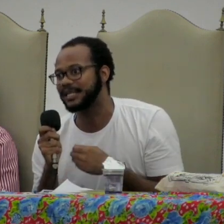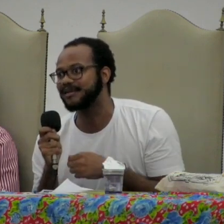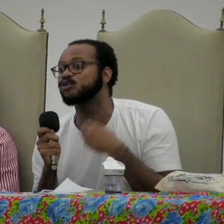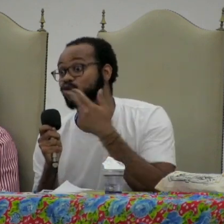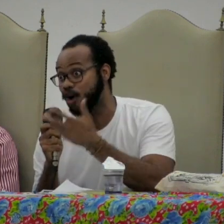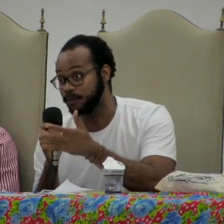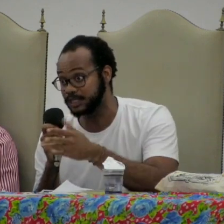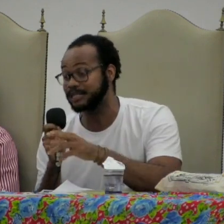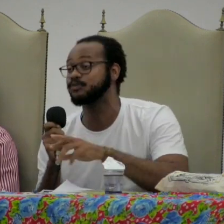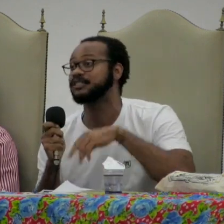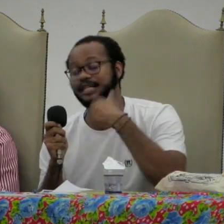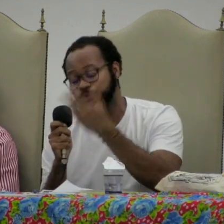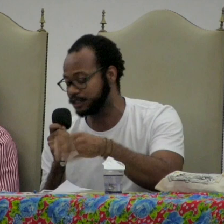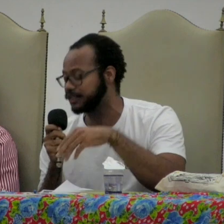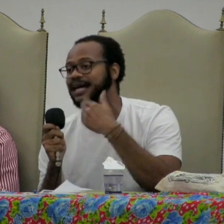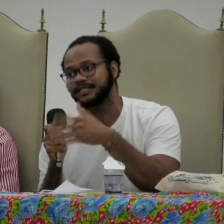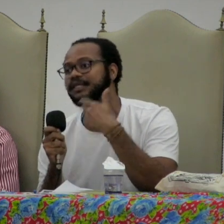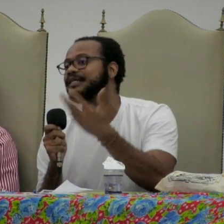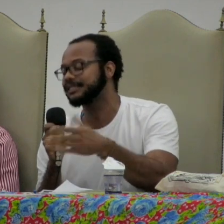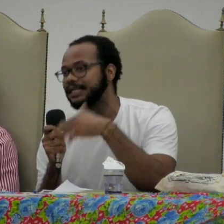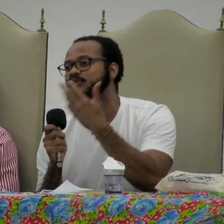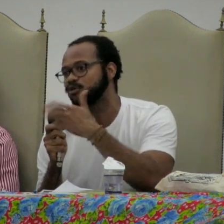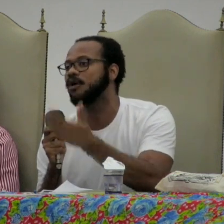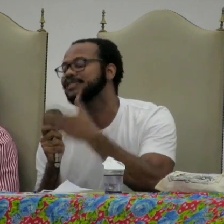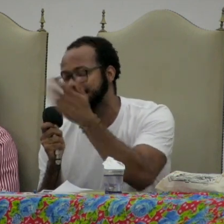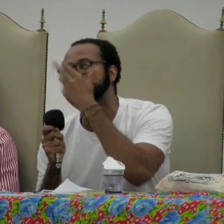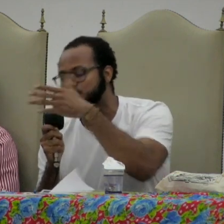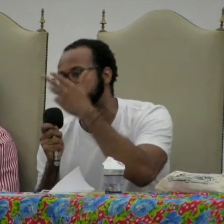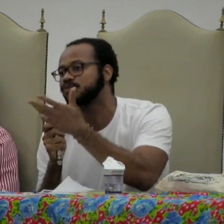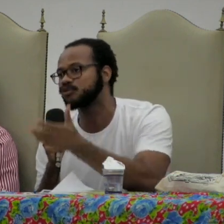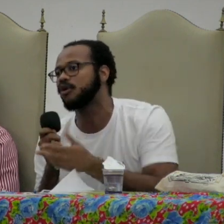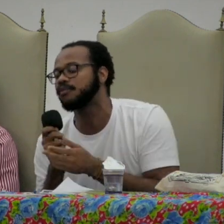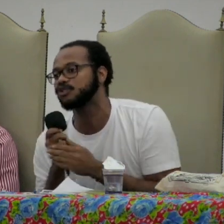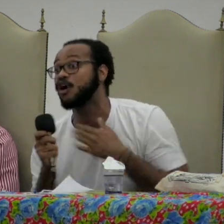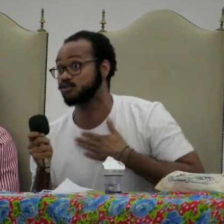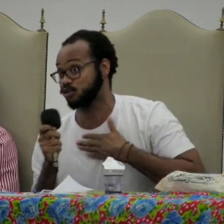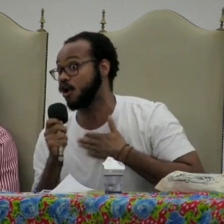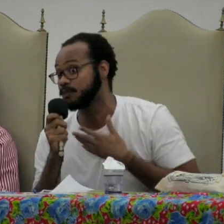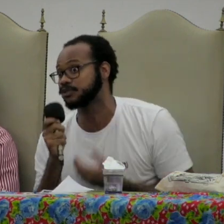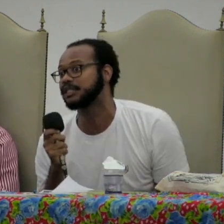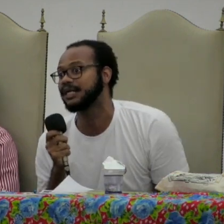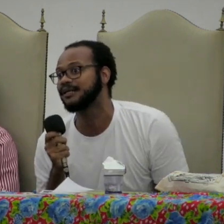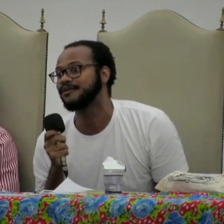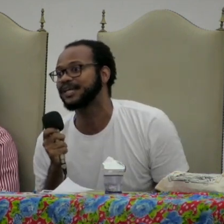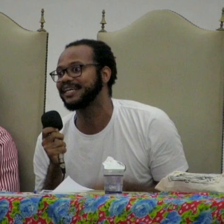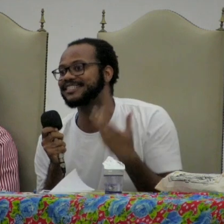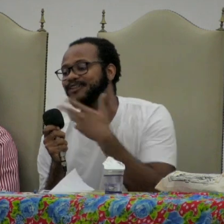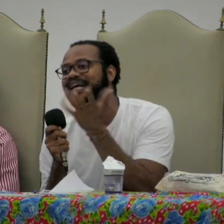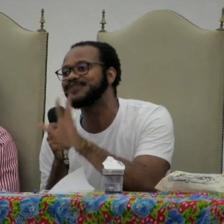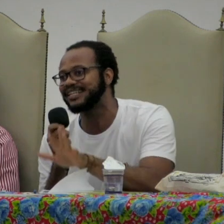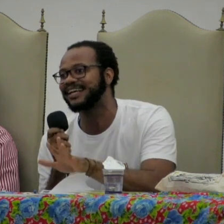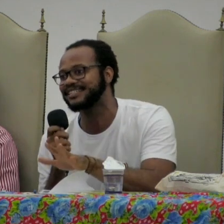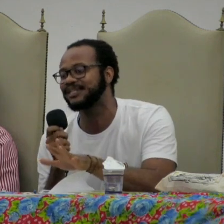da opressão dos corpos e da subjetividade de tantos corpos, desses tantos outros corpos, nossos corpos, né? Porque aí a